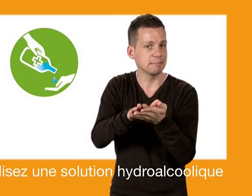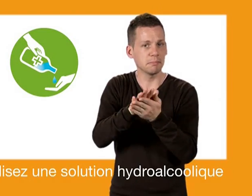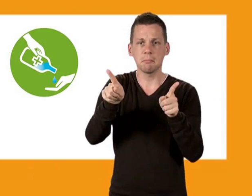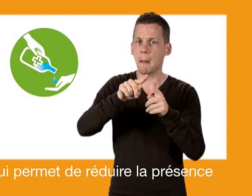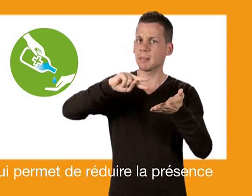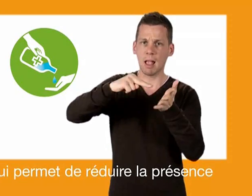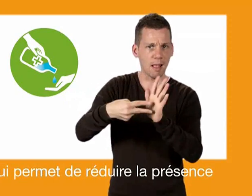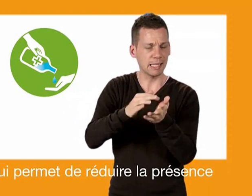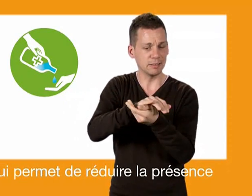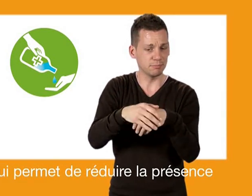présence de microbes sur les mains.